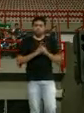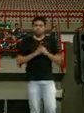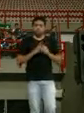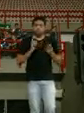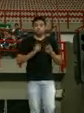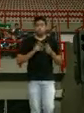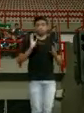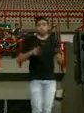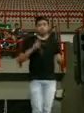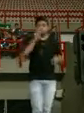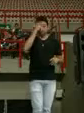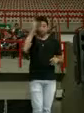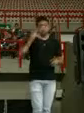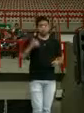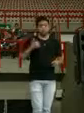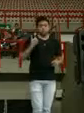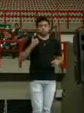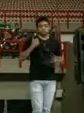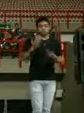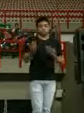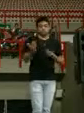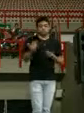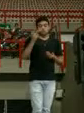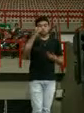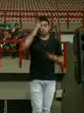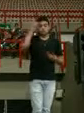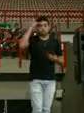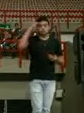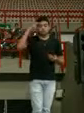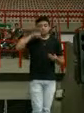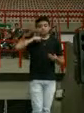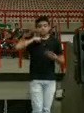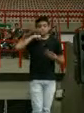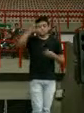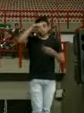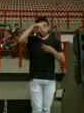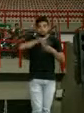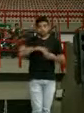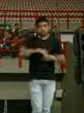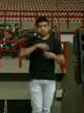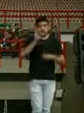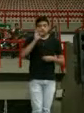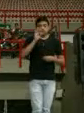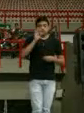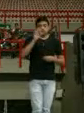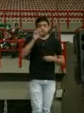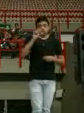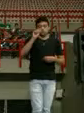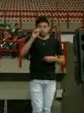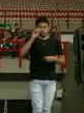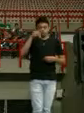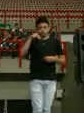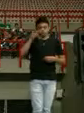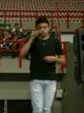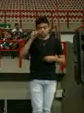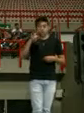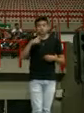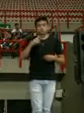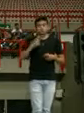Após a puberdade, a quantidade crescente de secreção de testosterona fazem com que